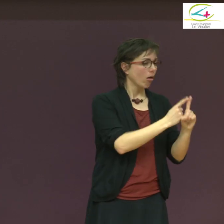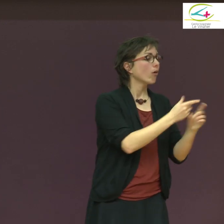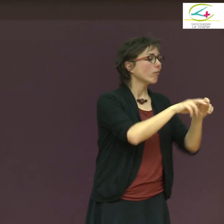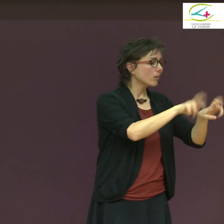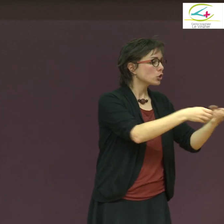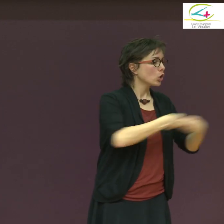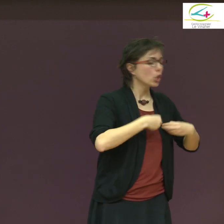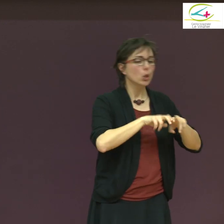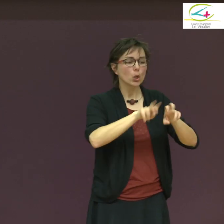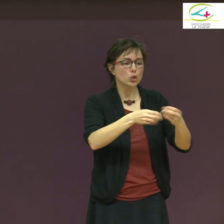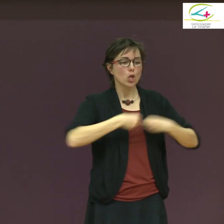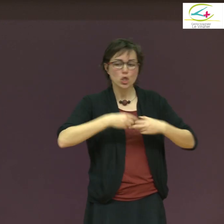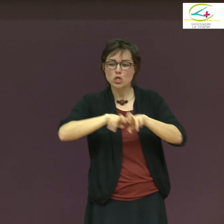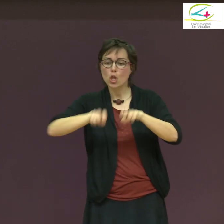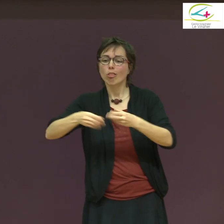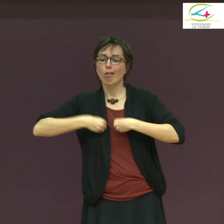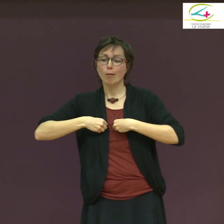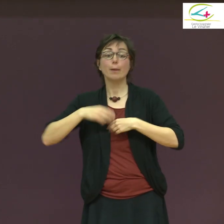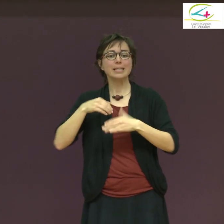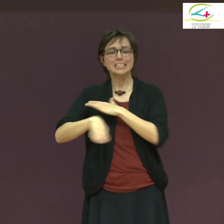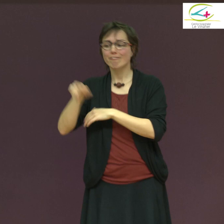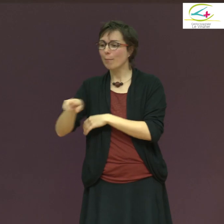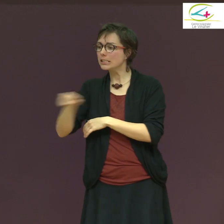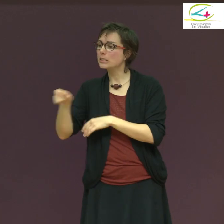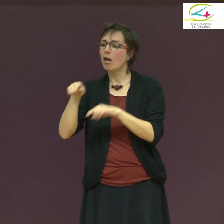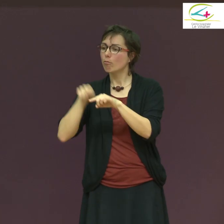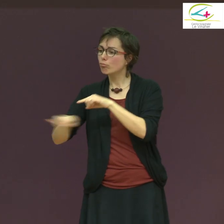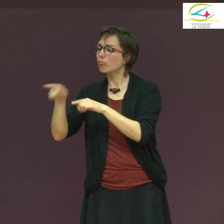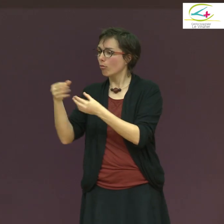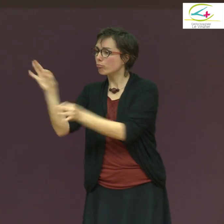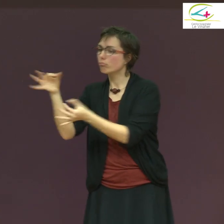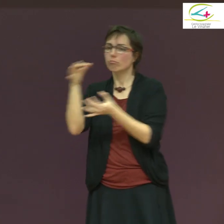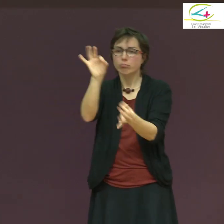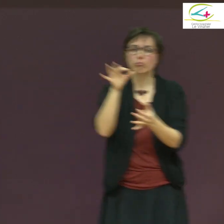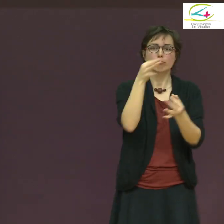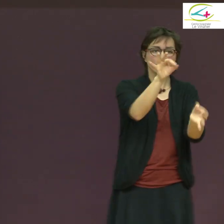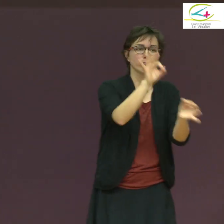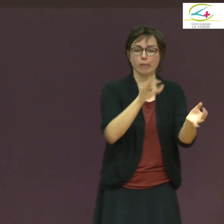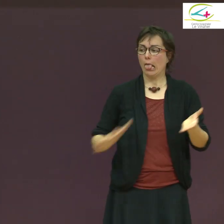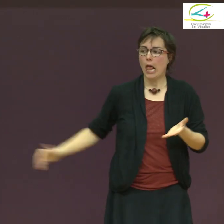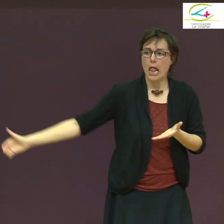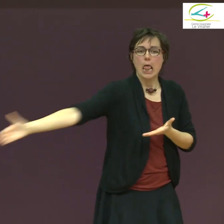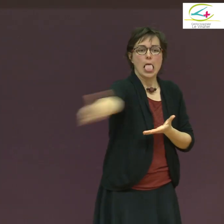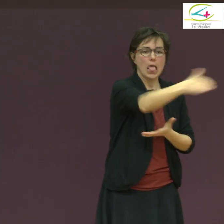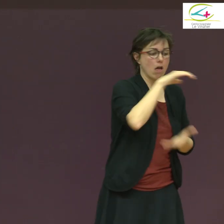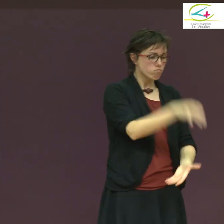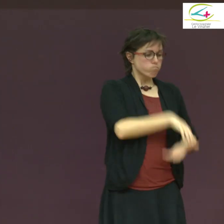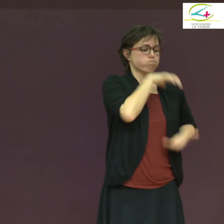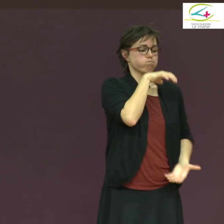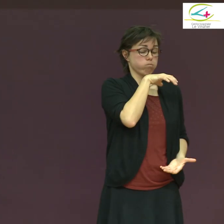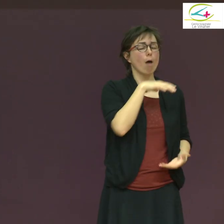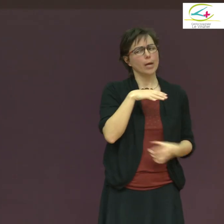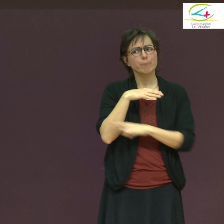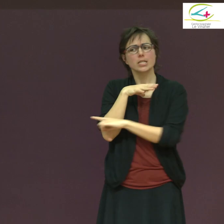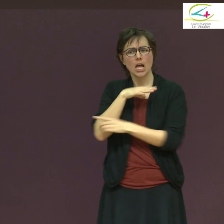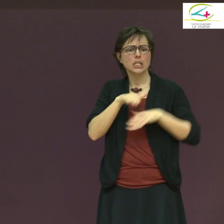la différence, ça se sera moins. Il y a des systèmes, alors ça dépend où, mais il y a des systèmes qui permettent entre médecins de